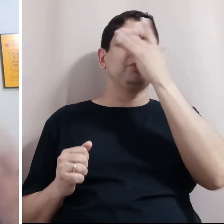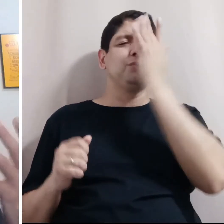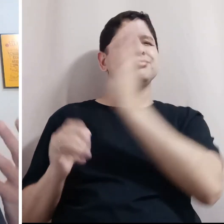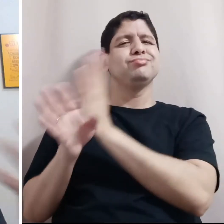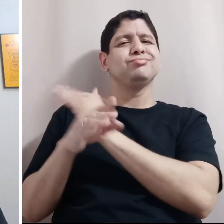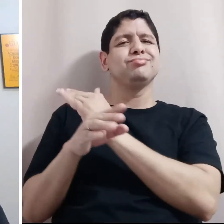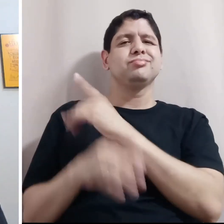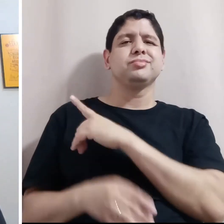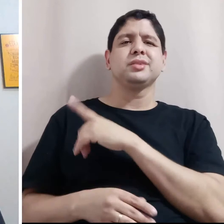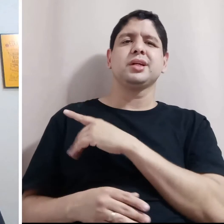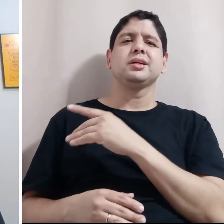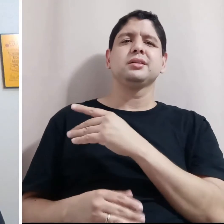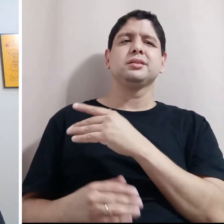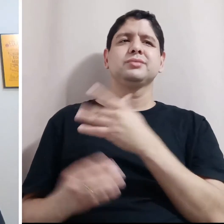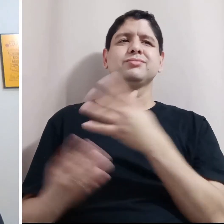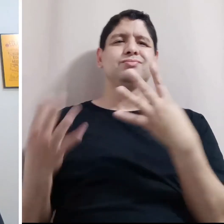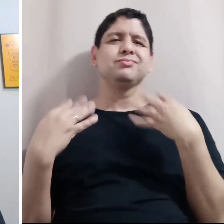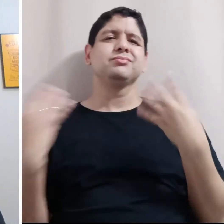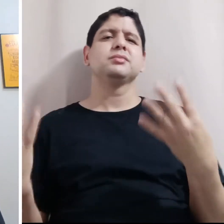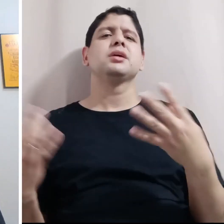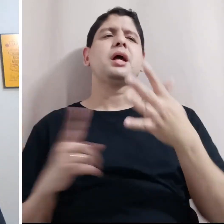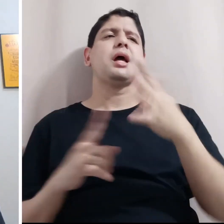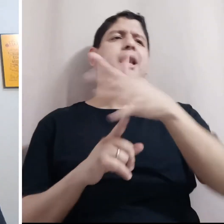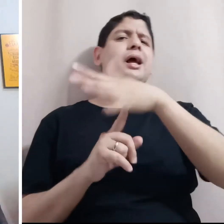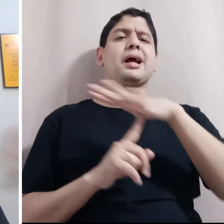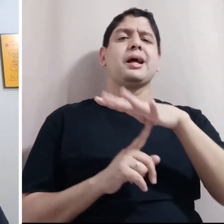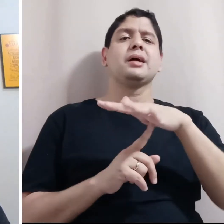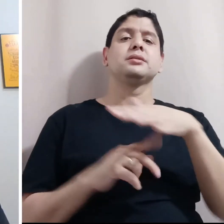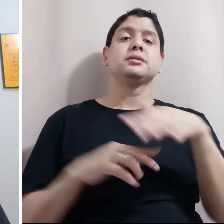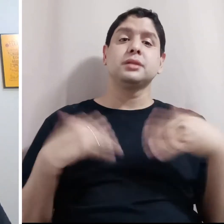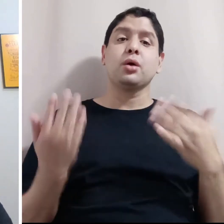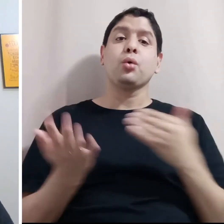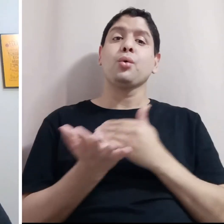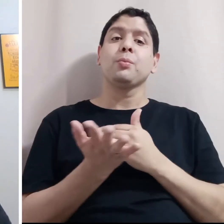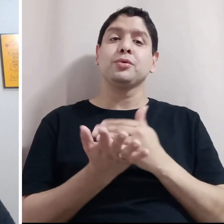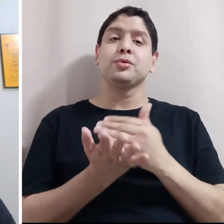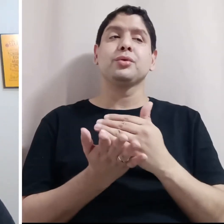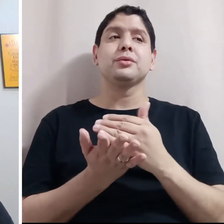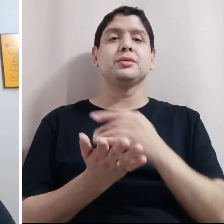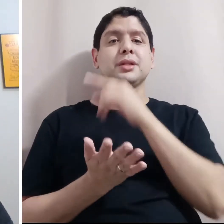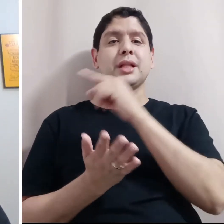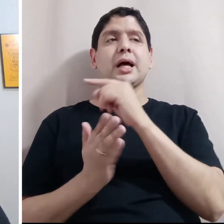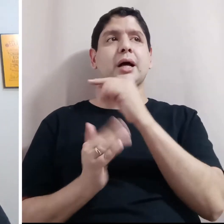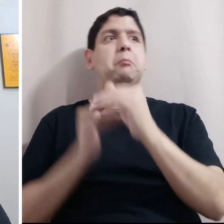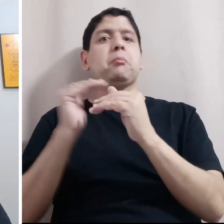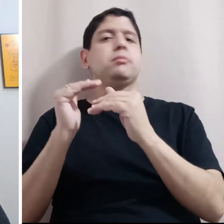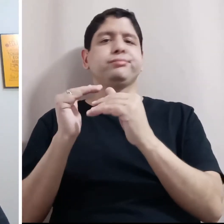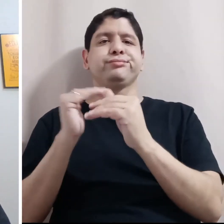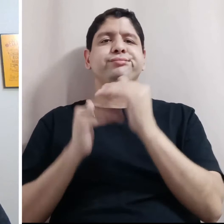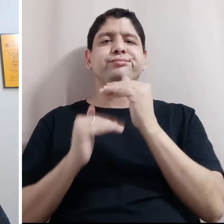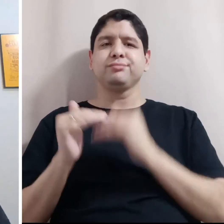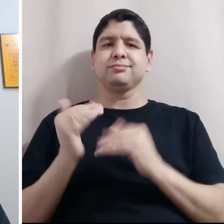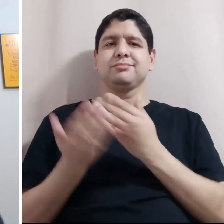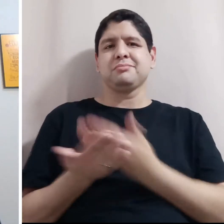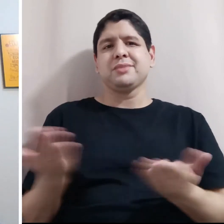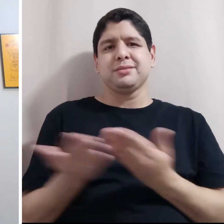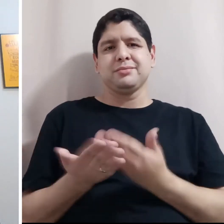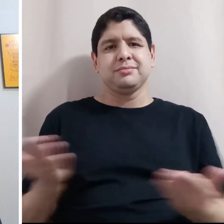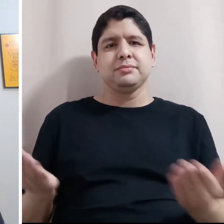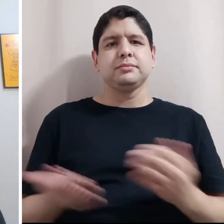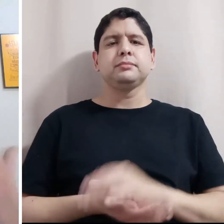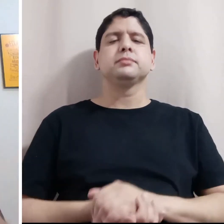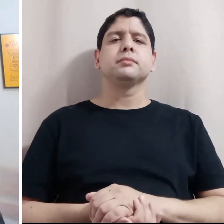teriam descuidado do ambiente, né? E isso teria levado ao fim da civilização dos maias.